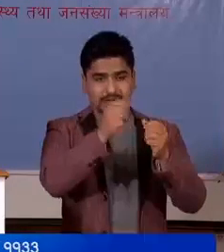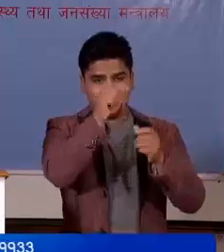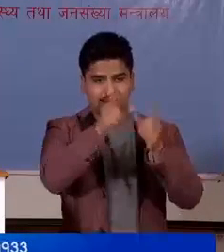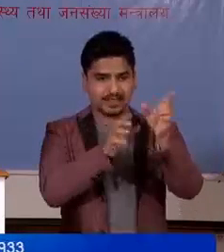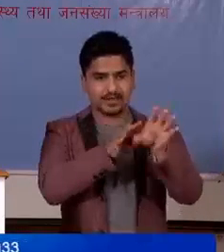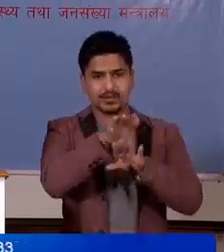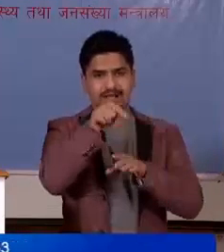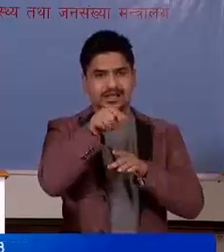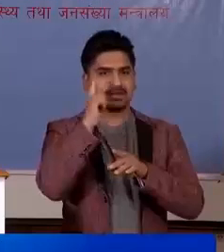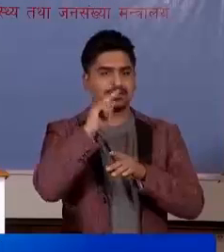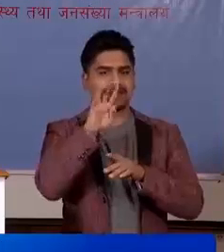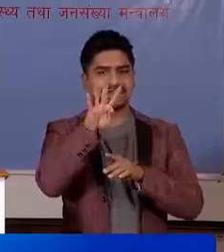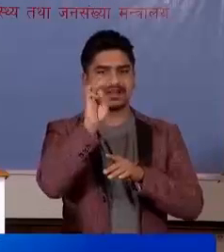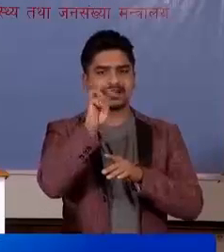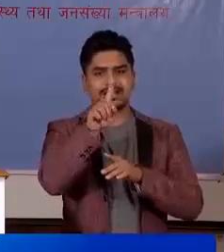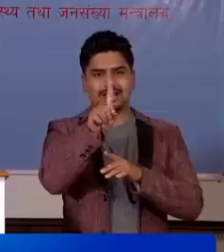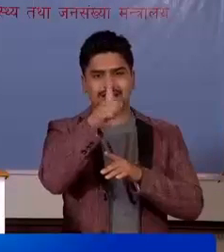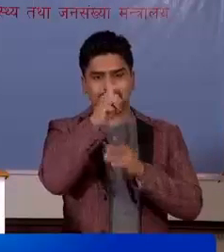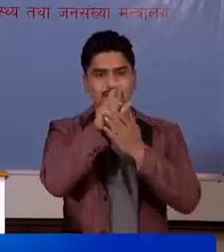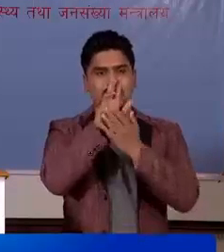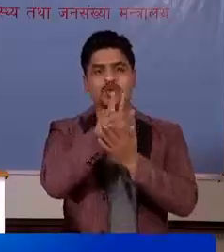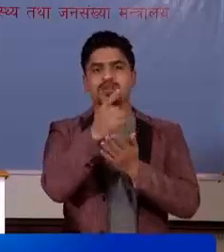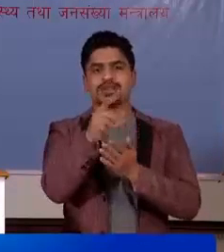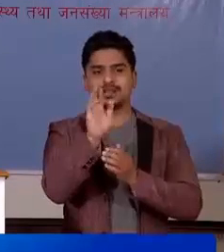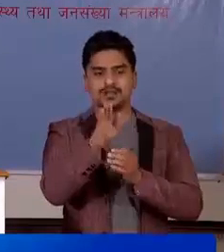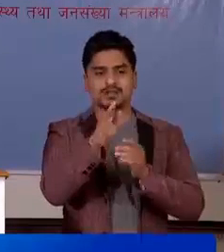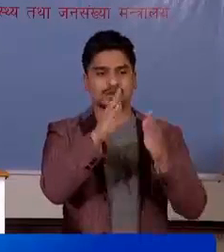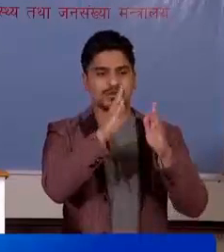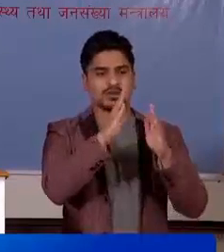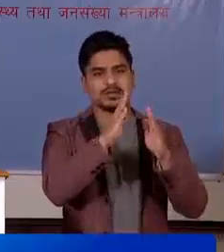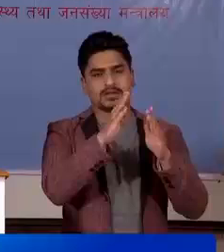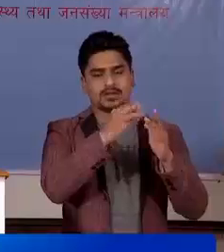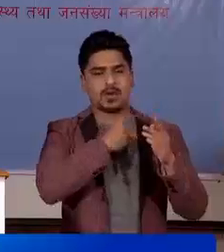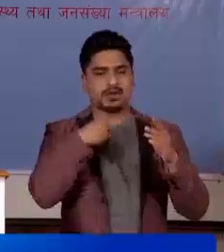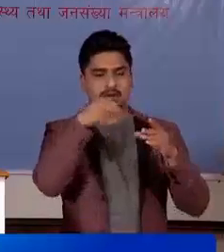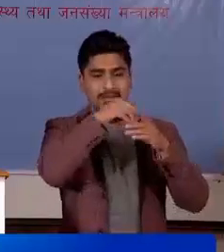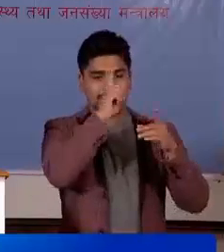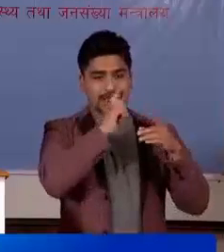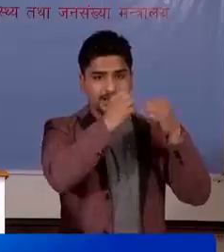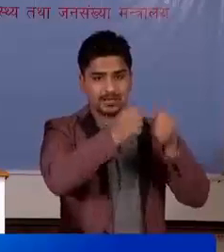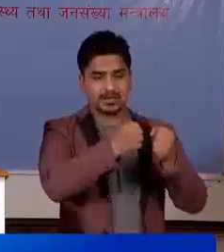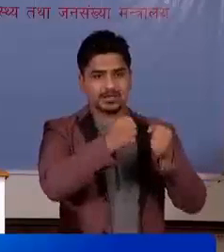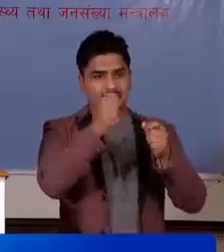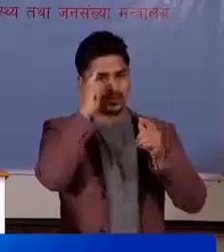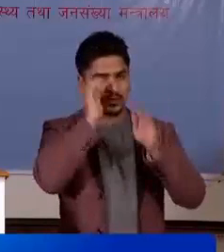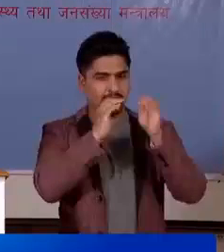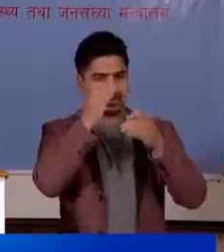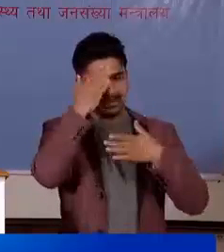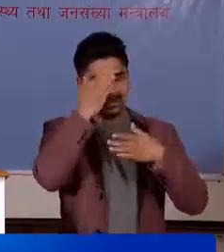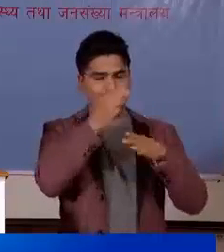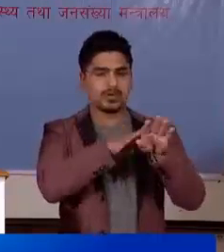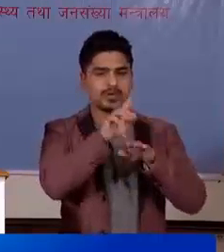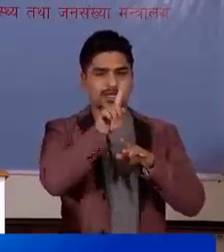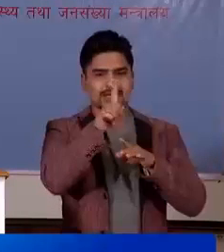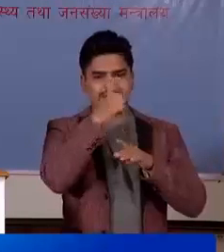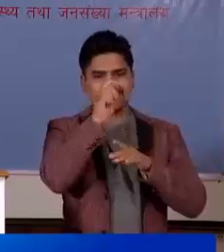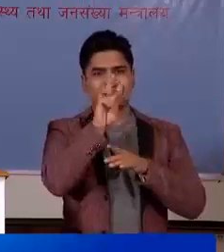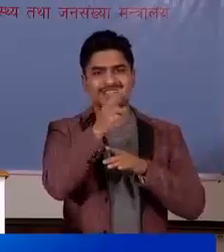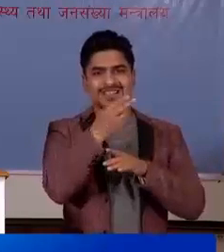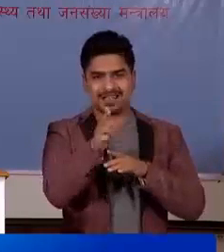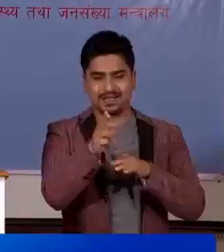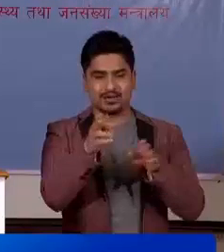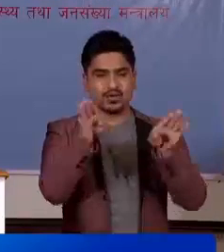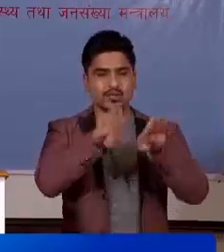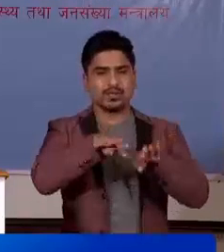4901 जाना होनों छो तेसे गरी आइसोलेशन मा रहेका संभावित संक्रमी तरू 130 जाना जस्मा